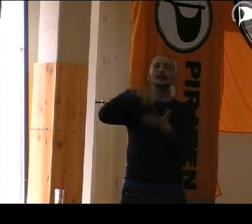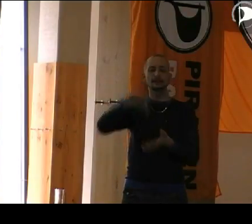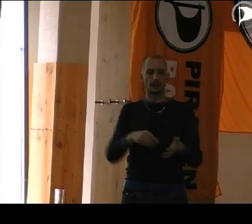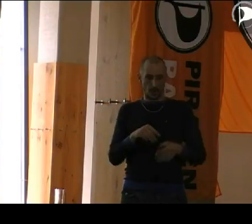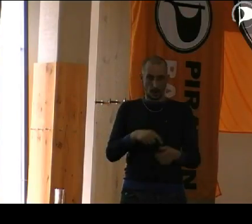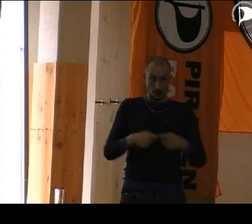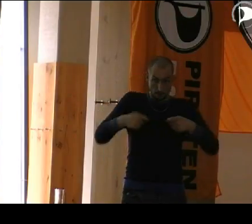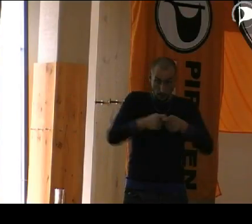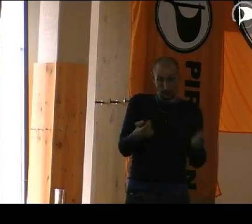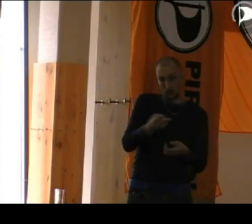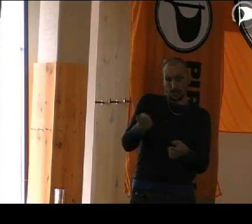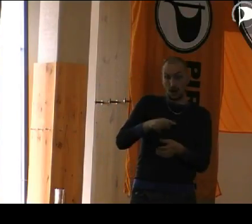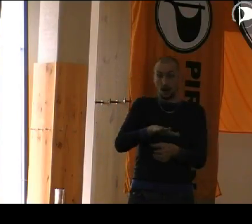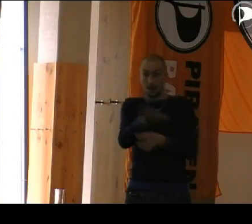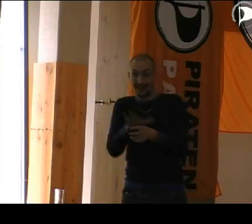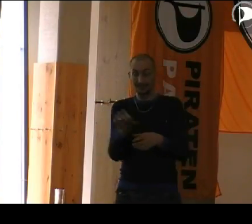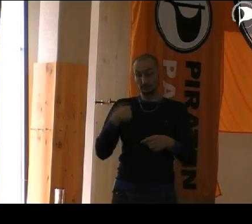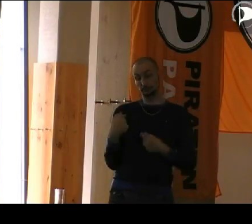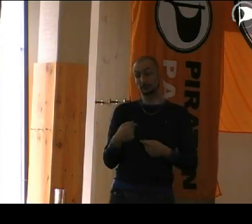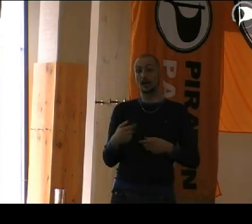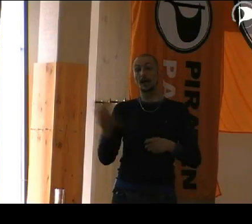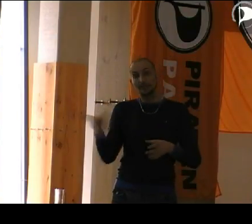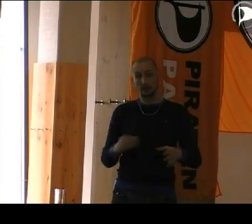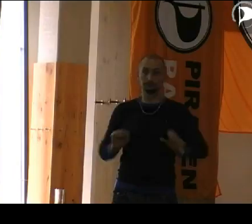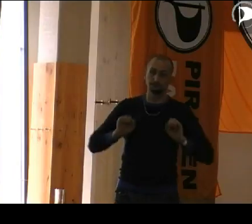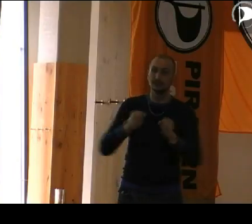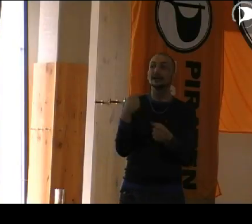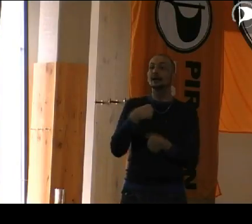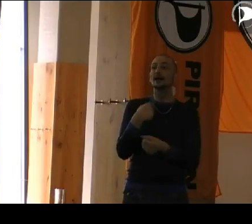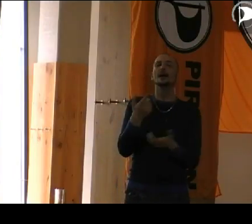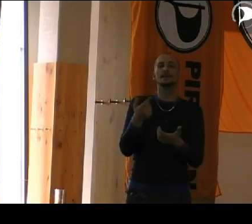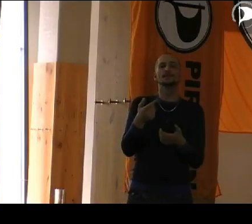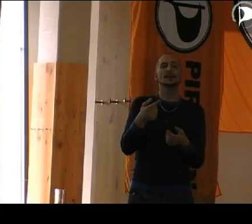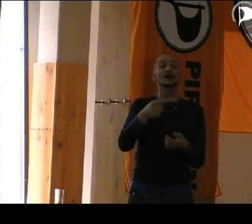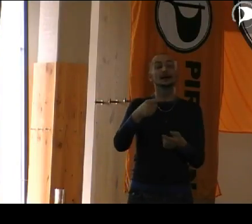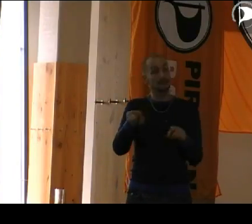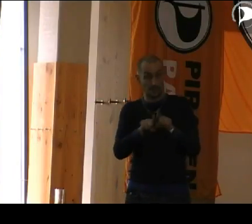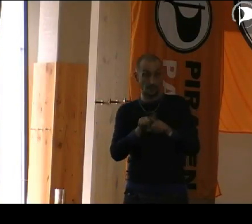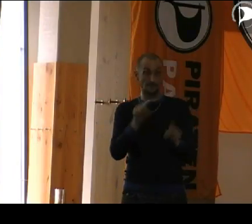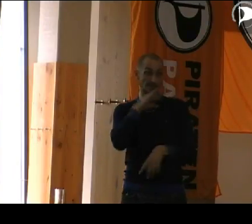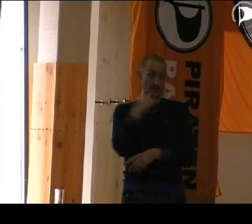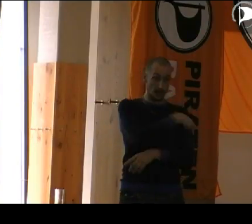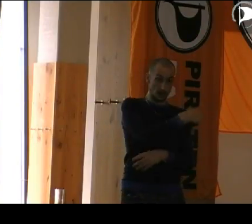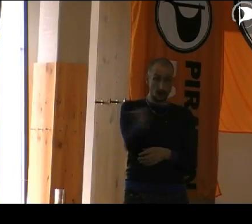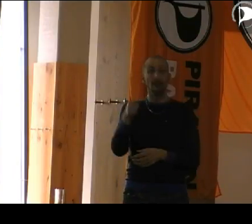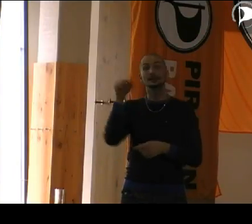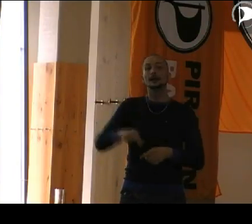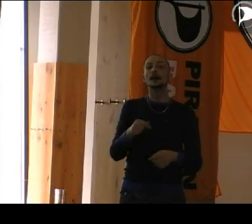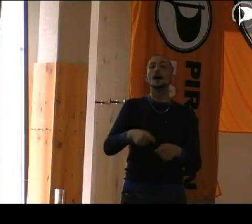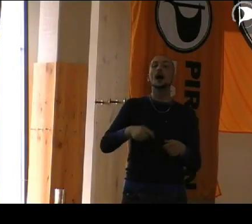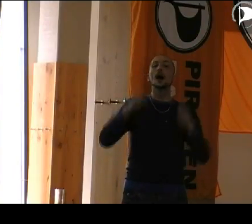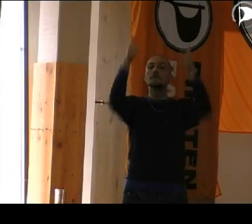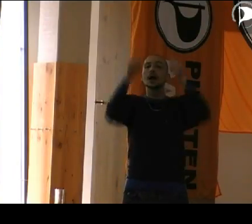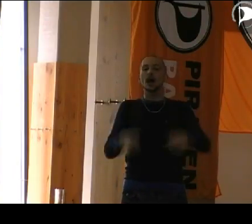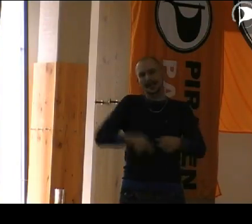einzubinden überwiegend habe ich aber die kleinen plakate gekleistert auch gehängt die vorstände